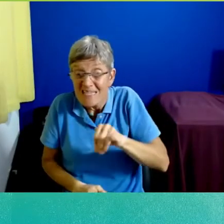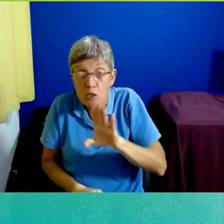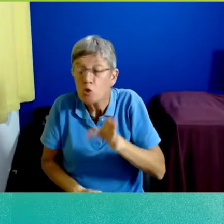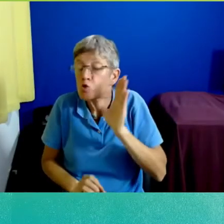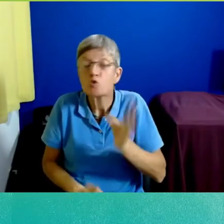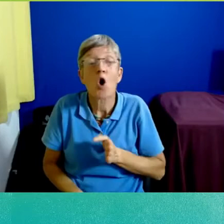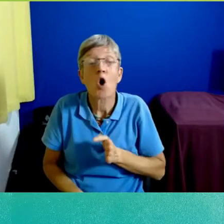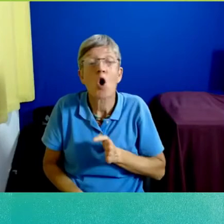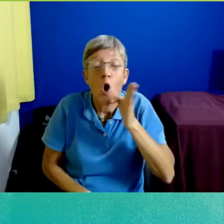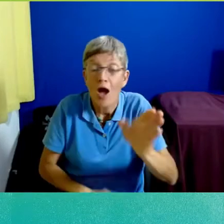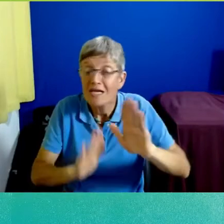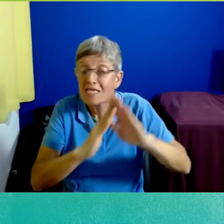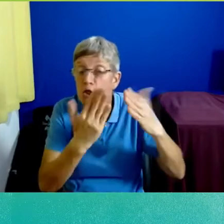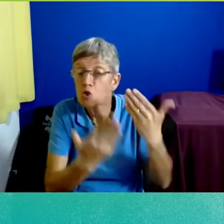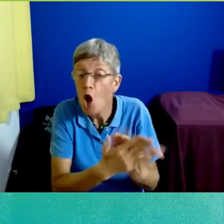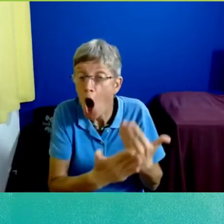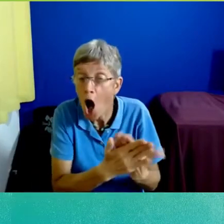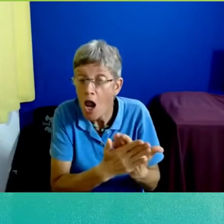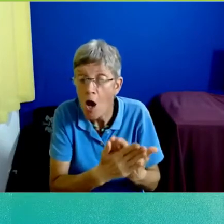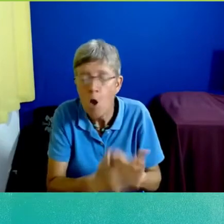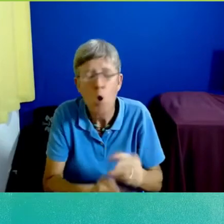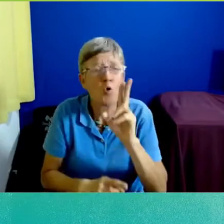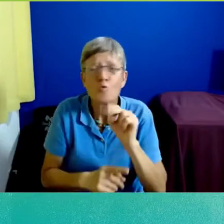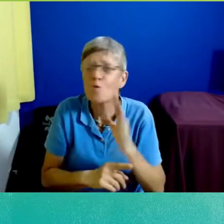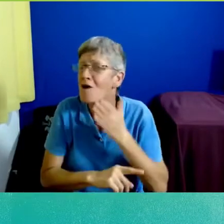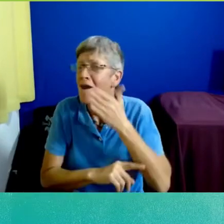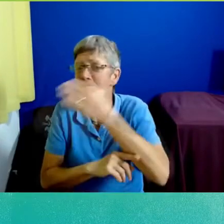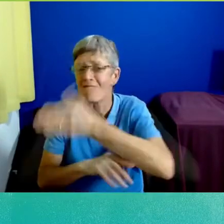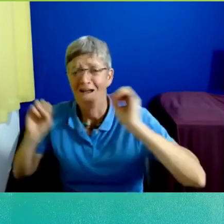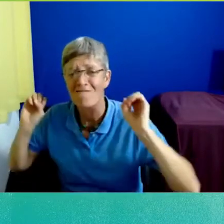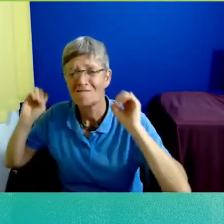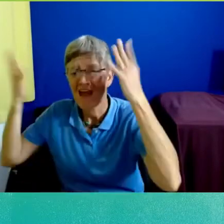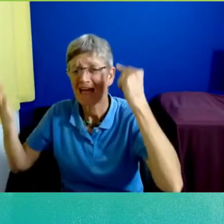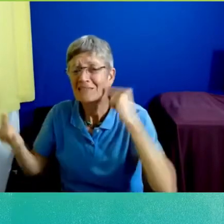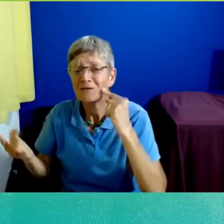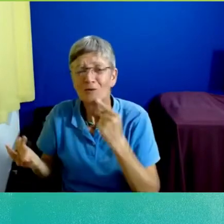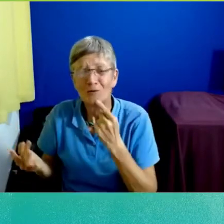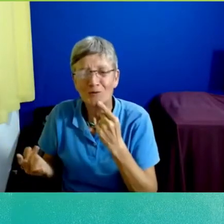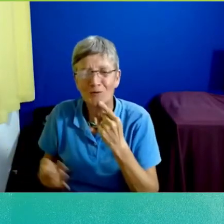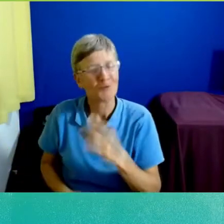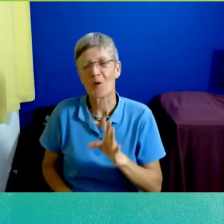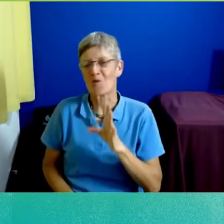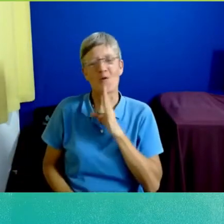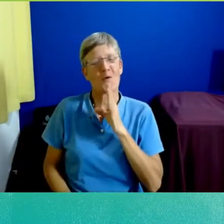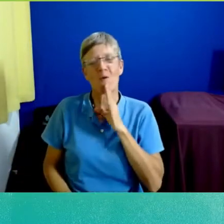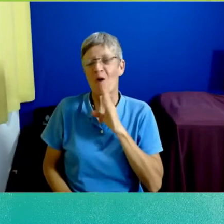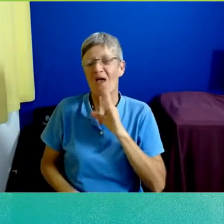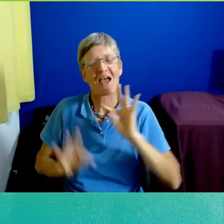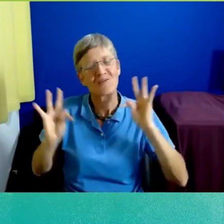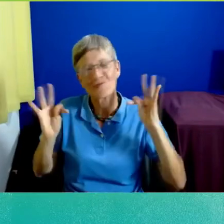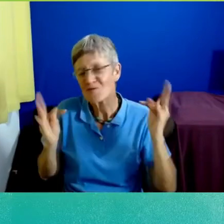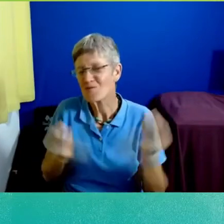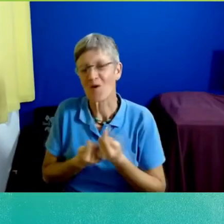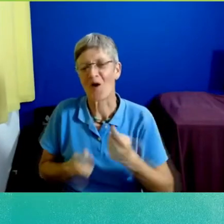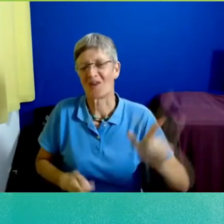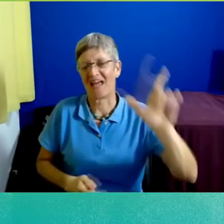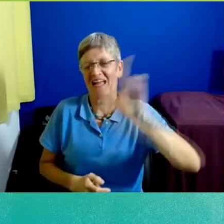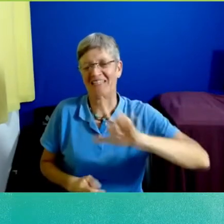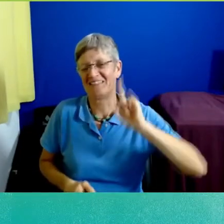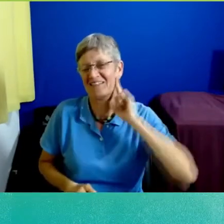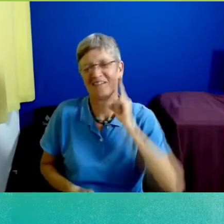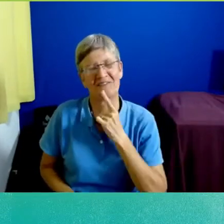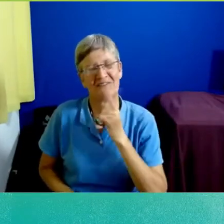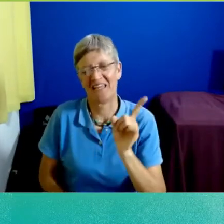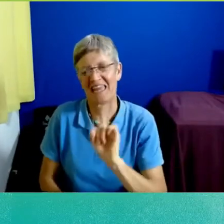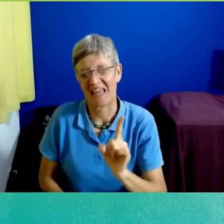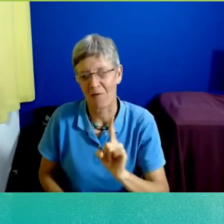Para um grupo apenas? Se é só para o nível escolar, então